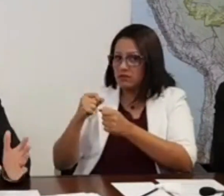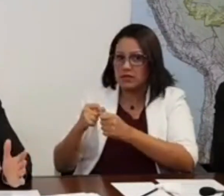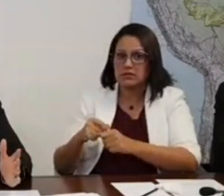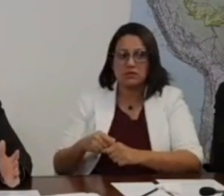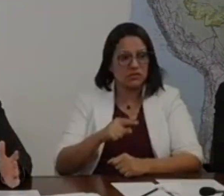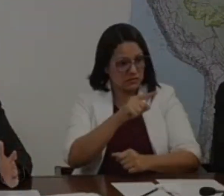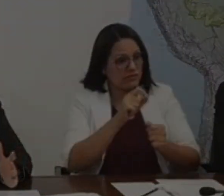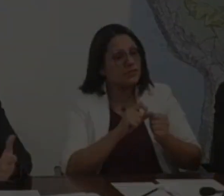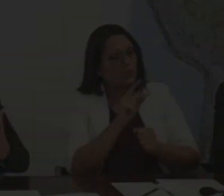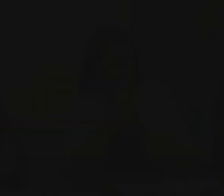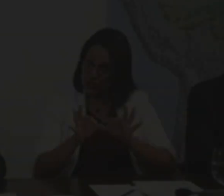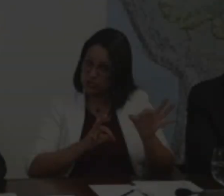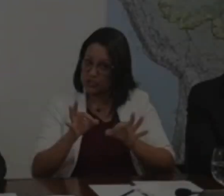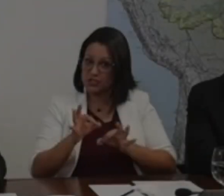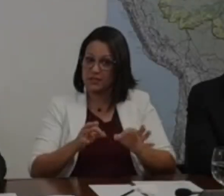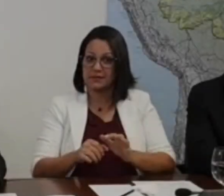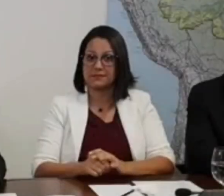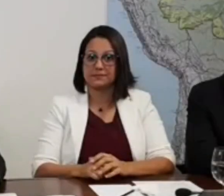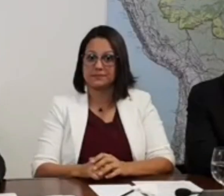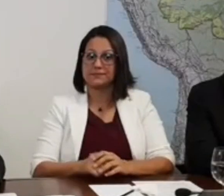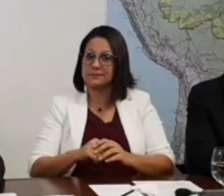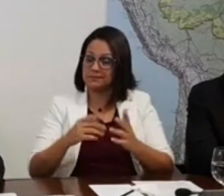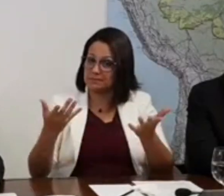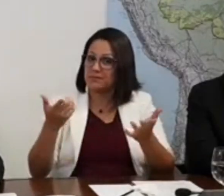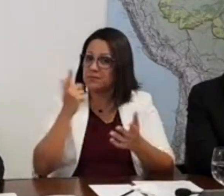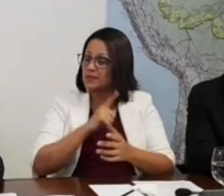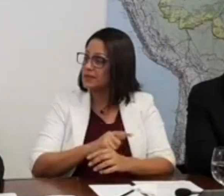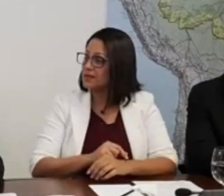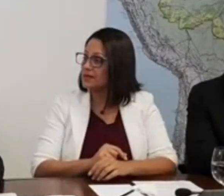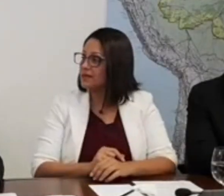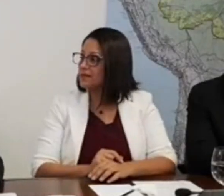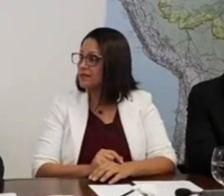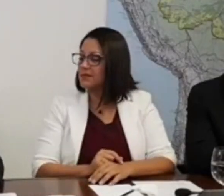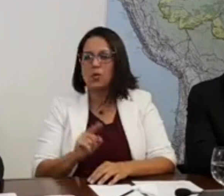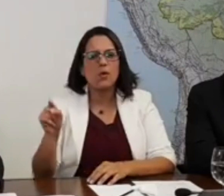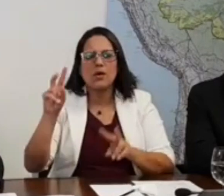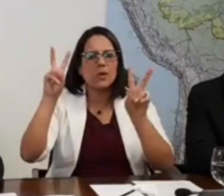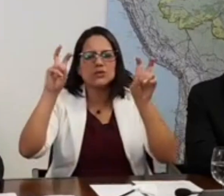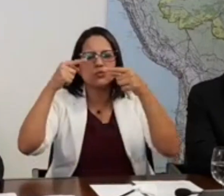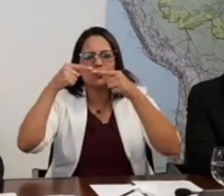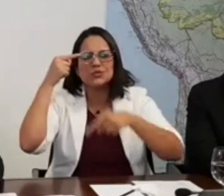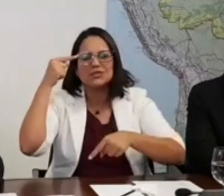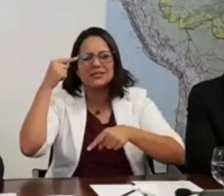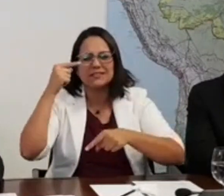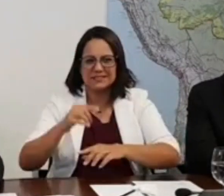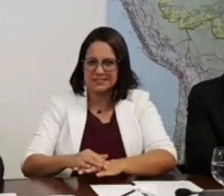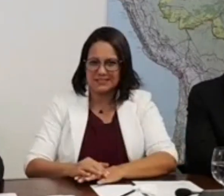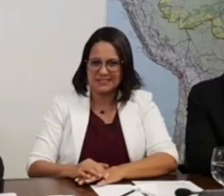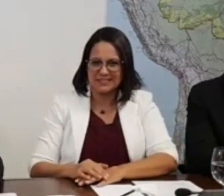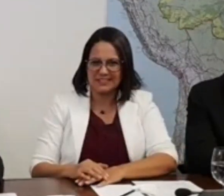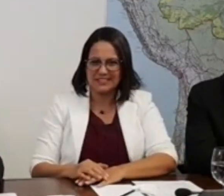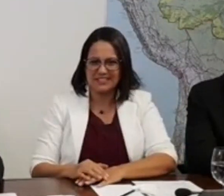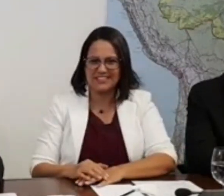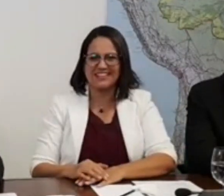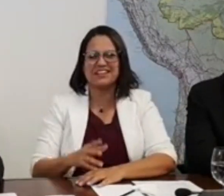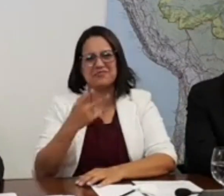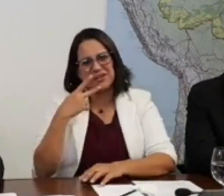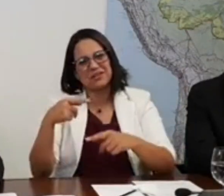Vai trabalhar, pô. E foi trabalhar. Tava falando o que mesmo? O assunto mesmo? Tá falando da pizza. Da